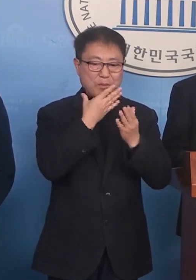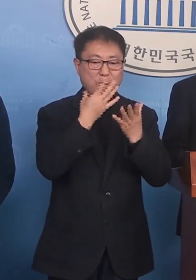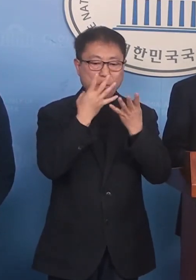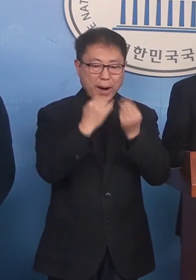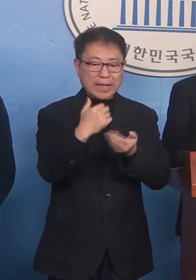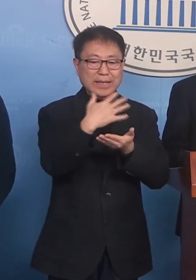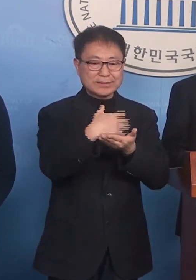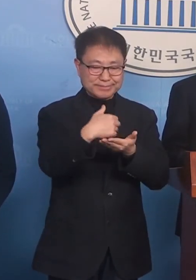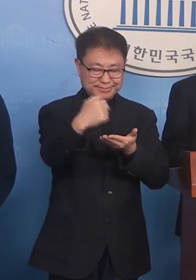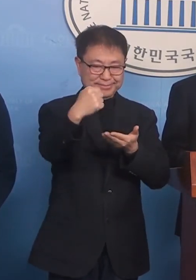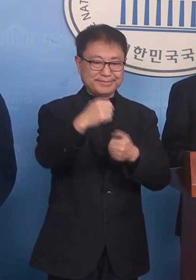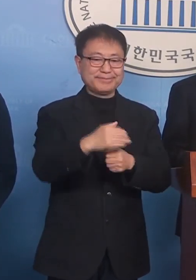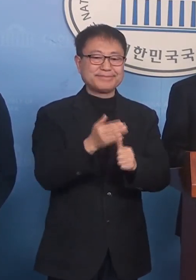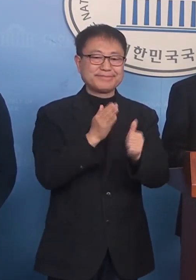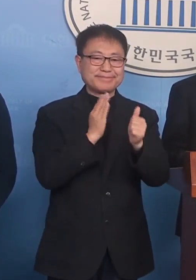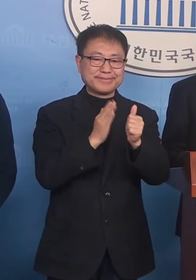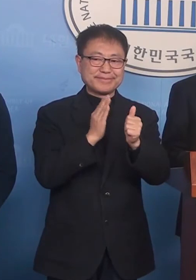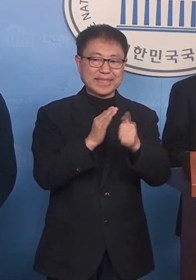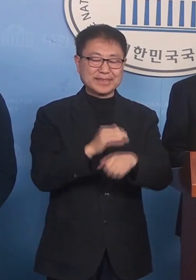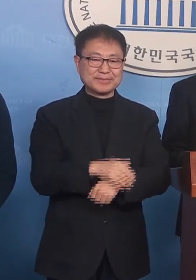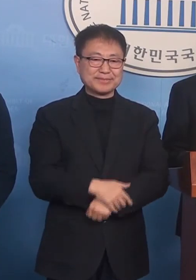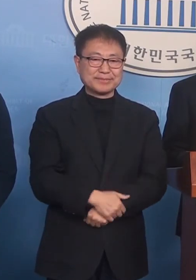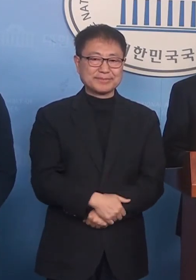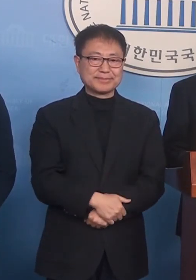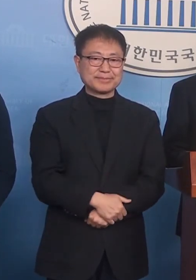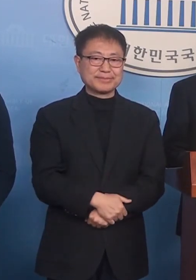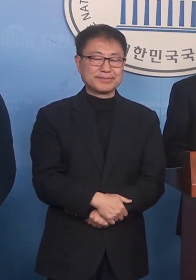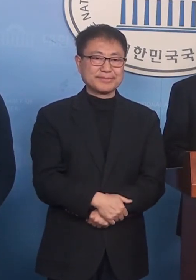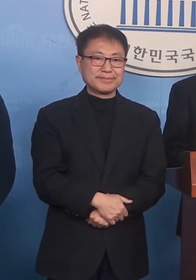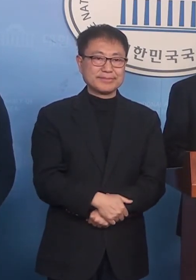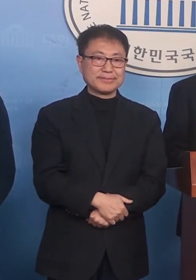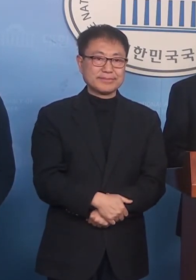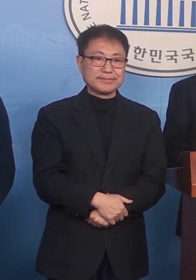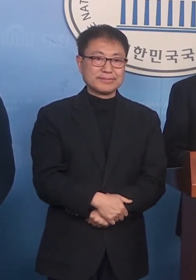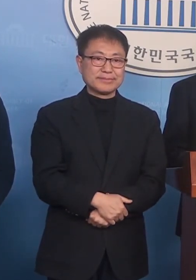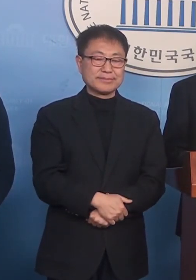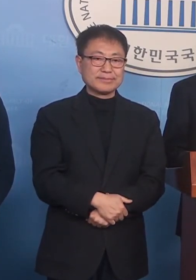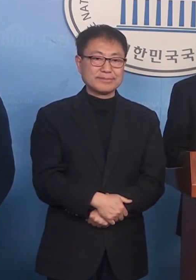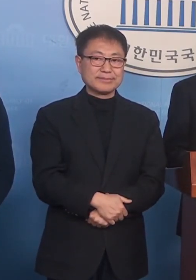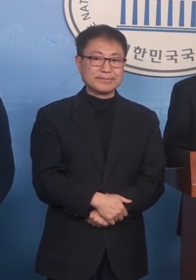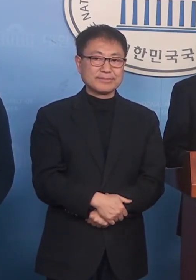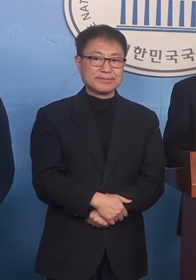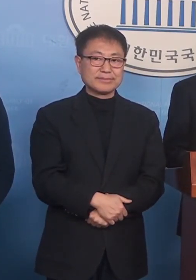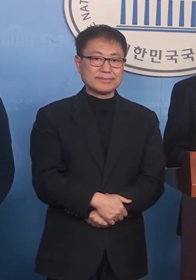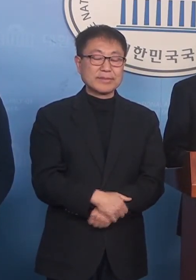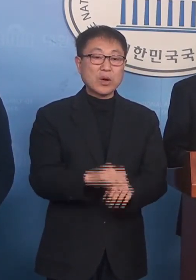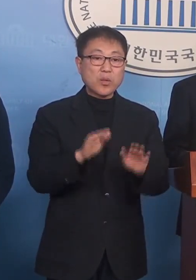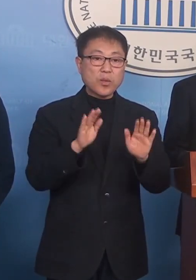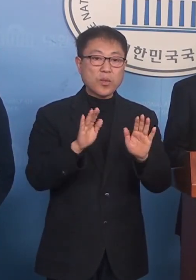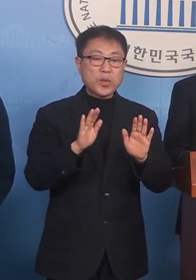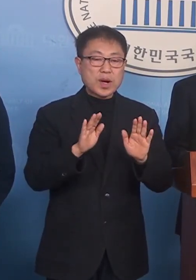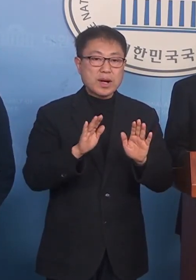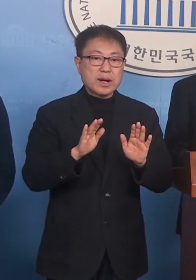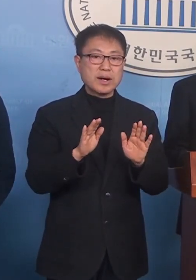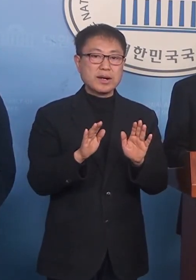많이 받으시길 바랍니다. 그런 점에서 볼 때